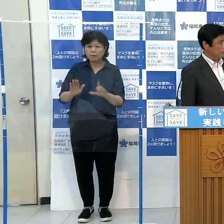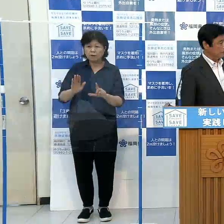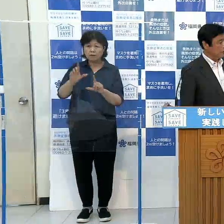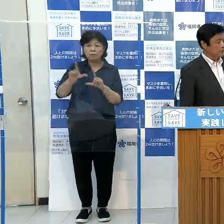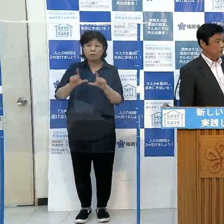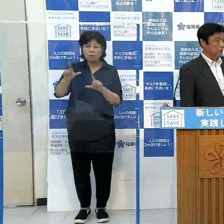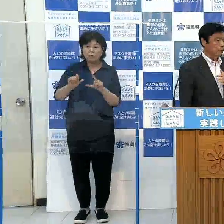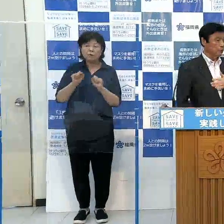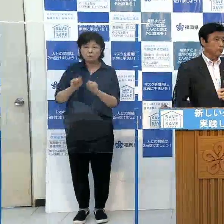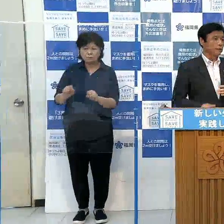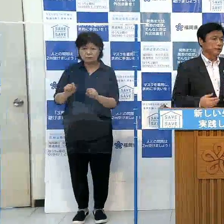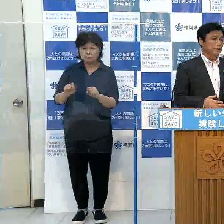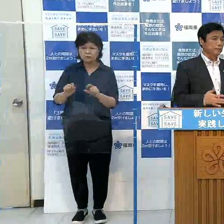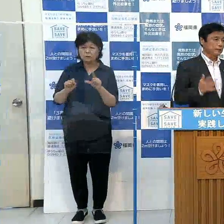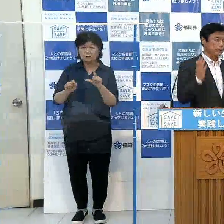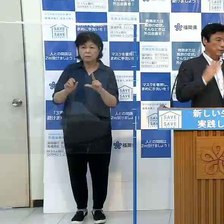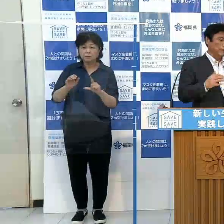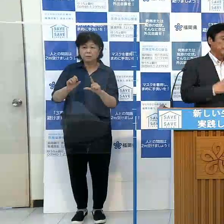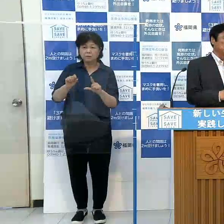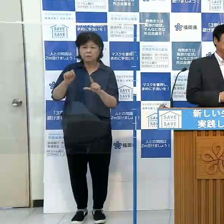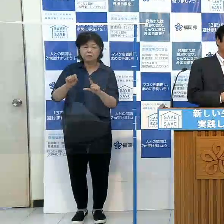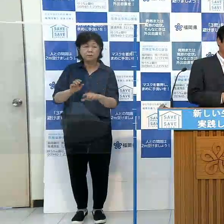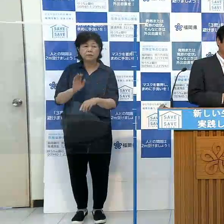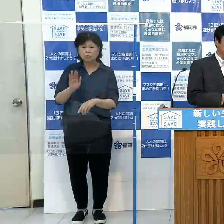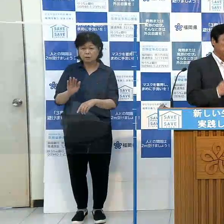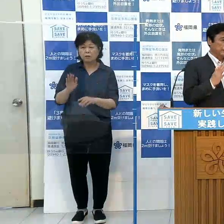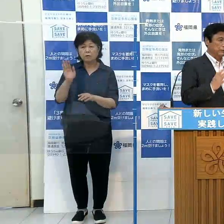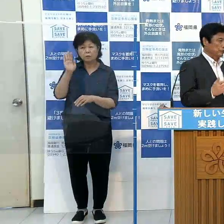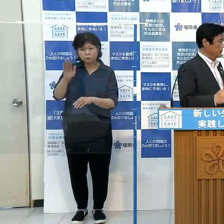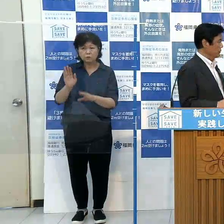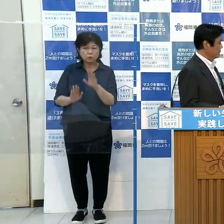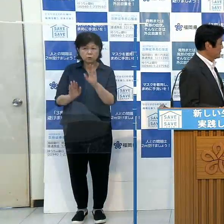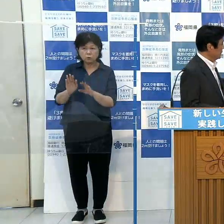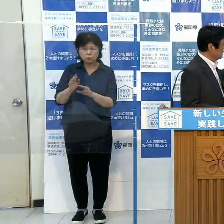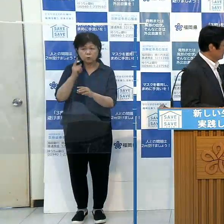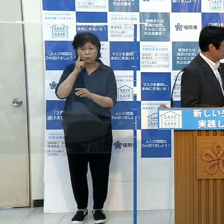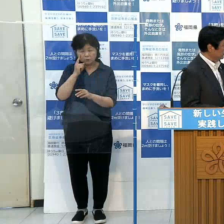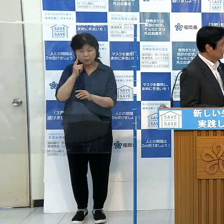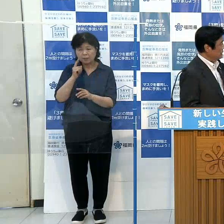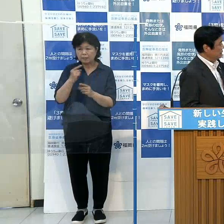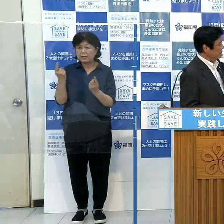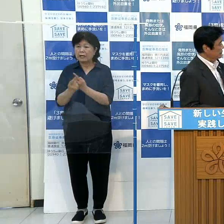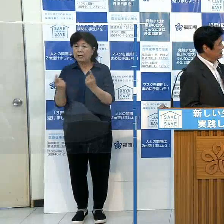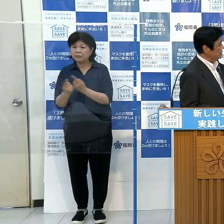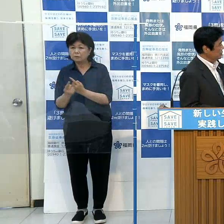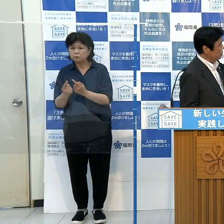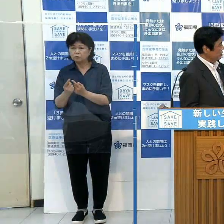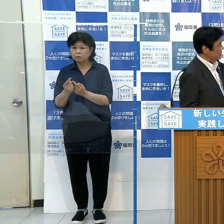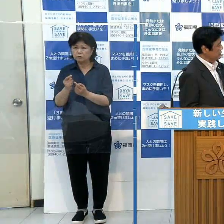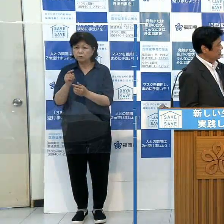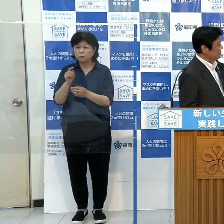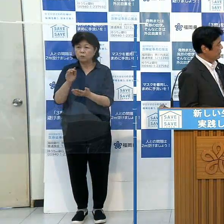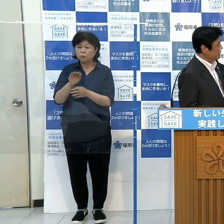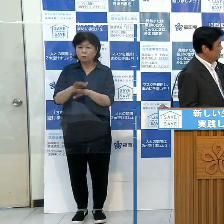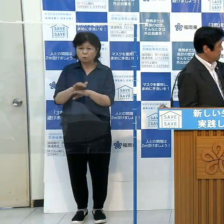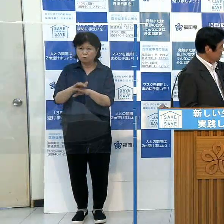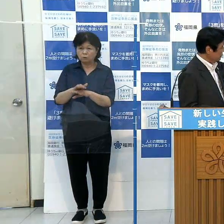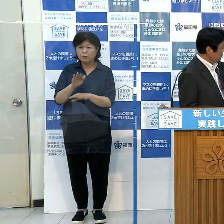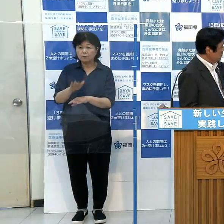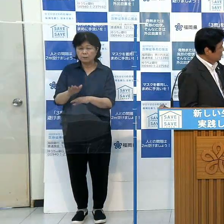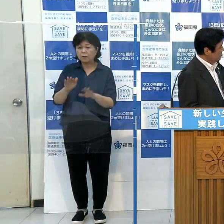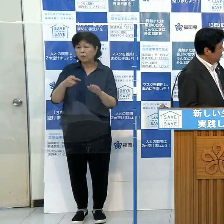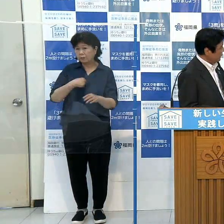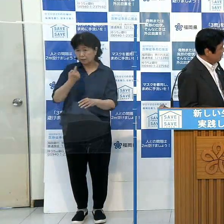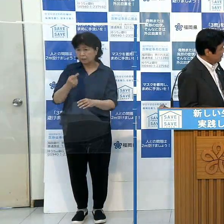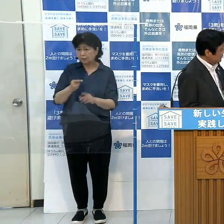でございます。今日の状況を踏まえてまたこれは更新変えていこうと思っております。そういった私自身のメッセージを出していると